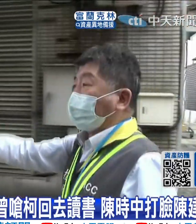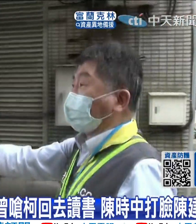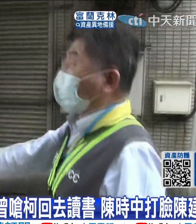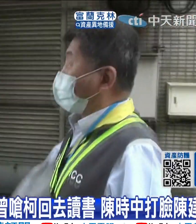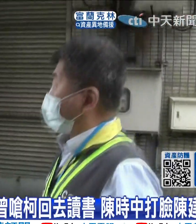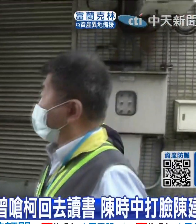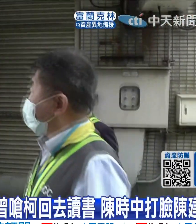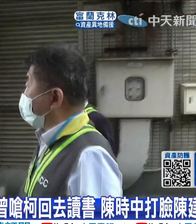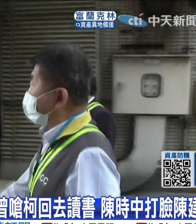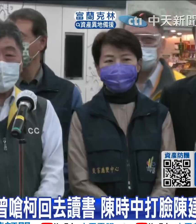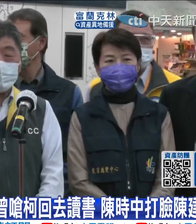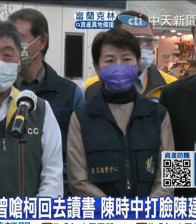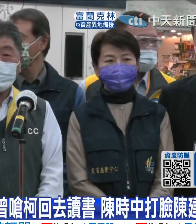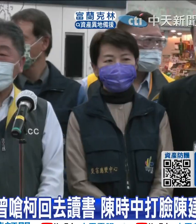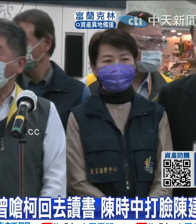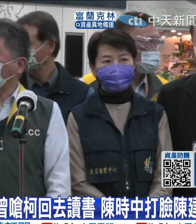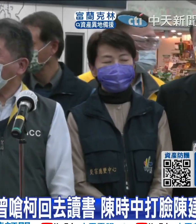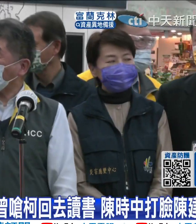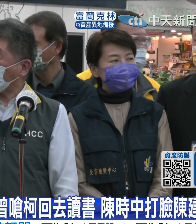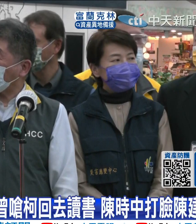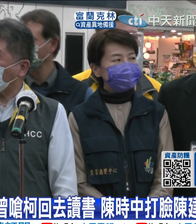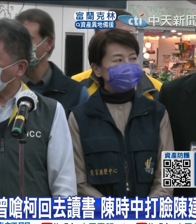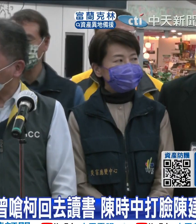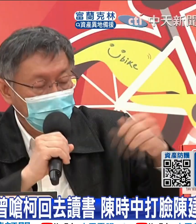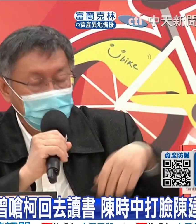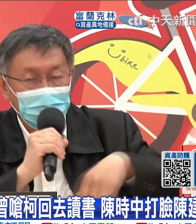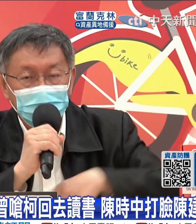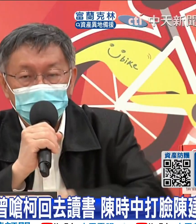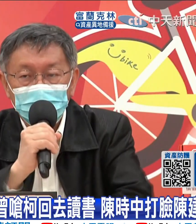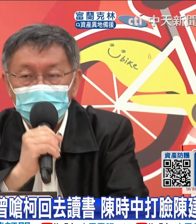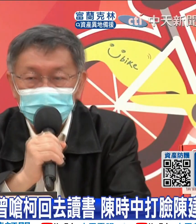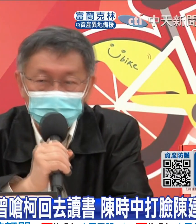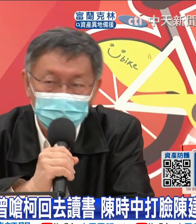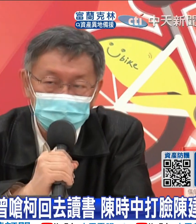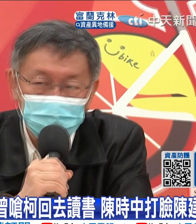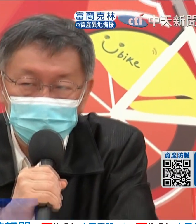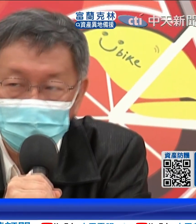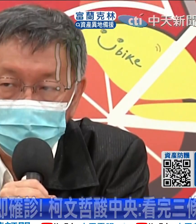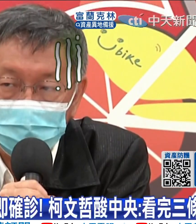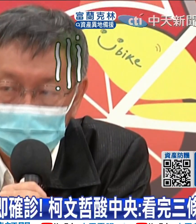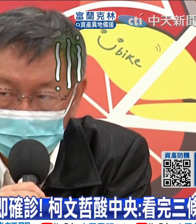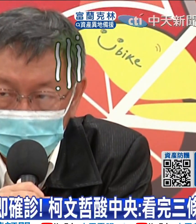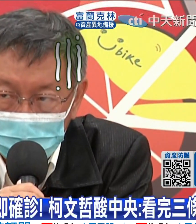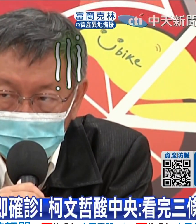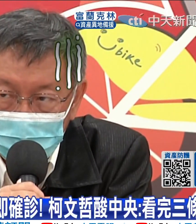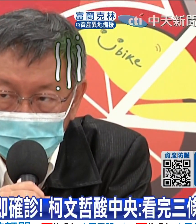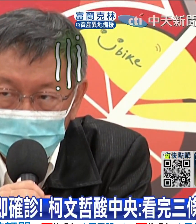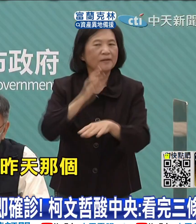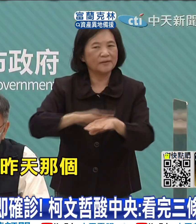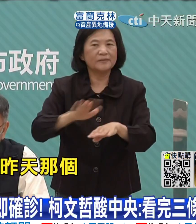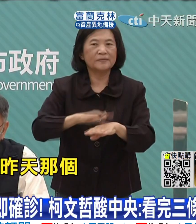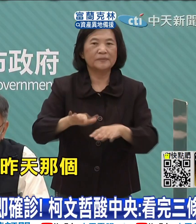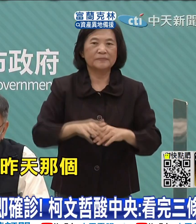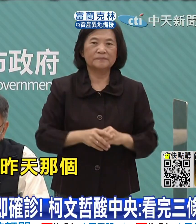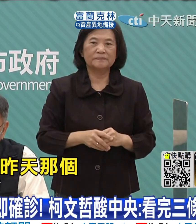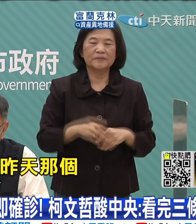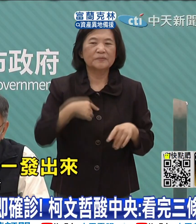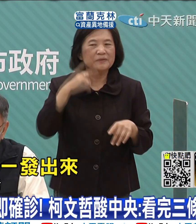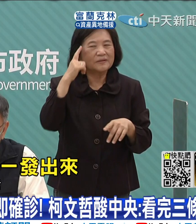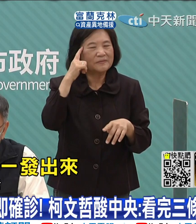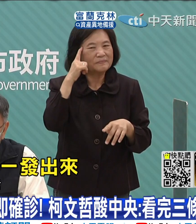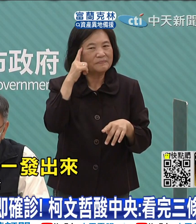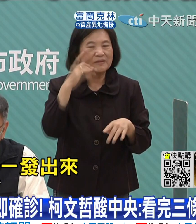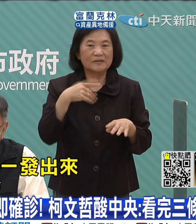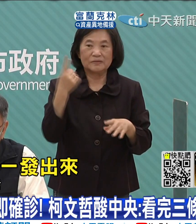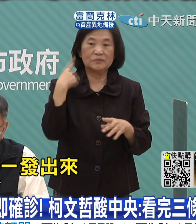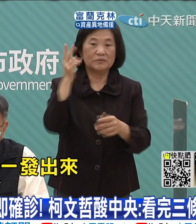己，而且一宣布就立马执行，让身为第一线的台北市长柯文哲脸上三条线。 我猜到昨天